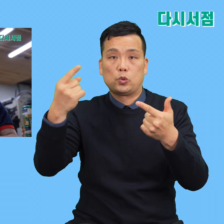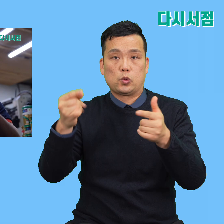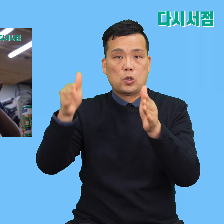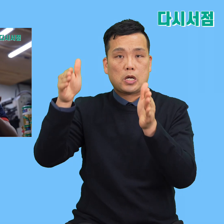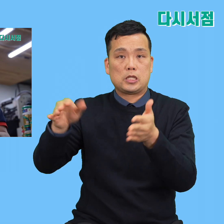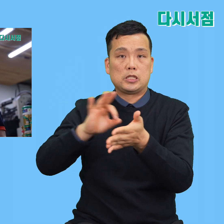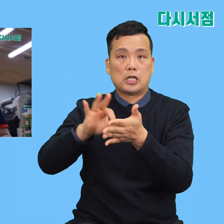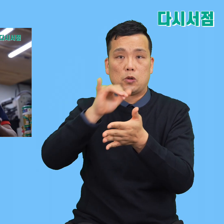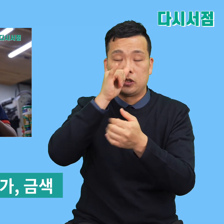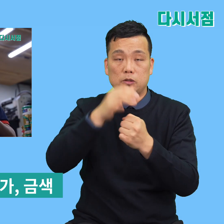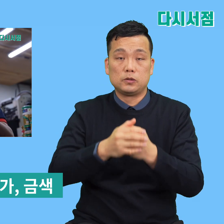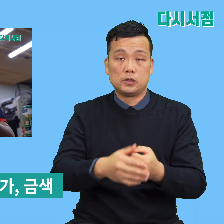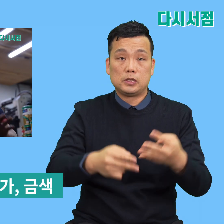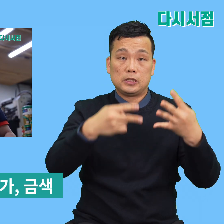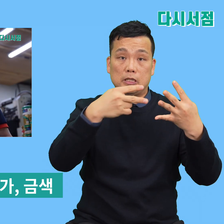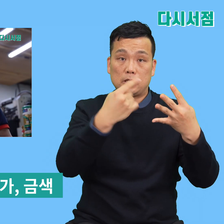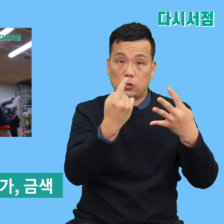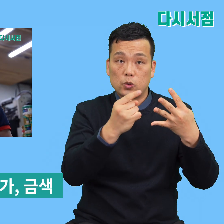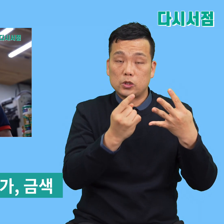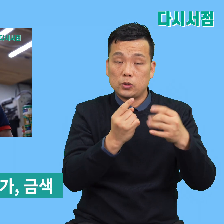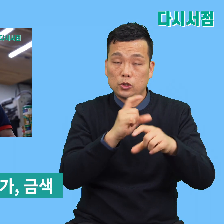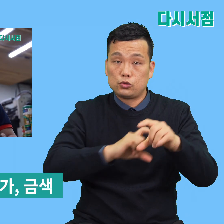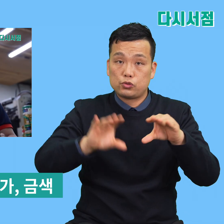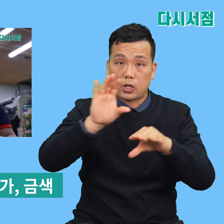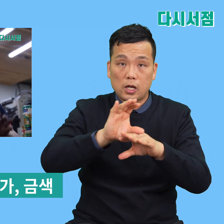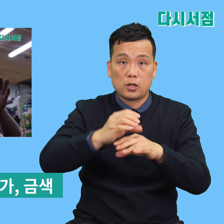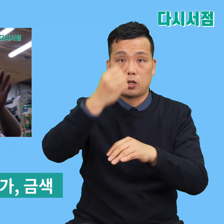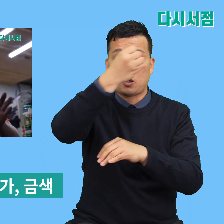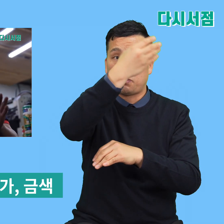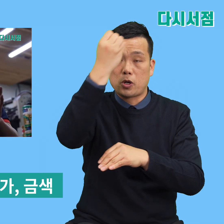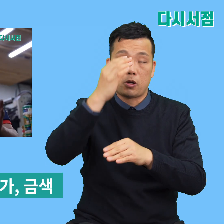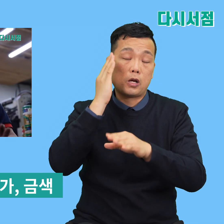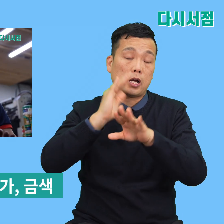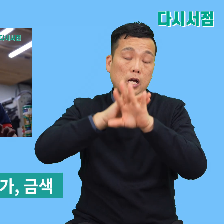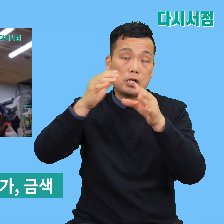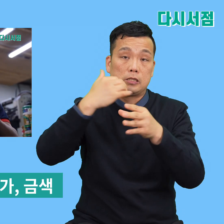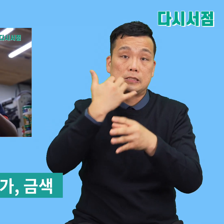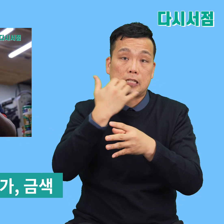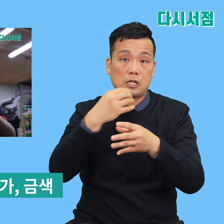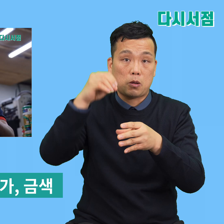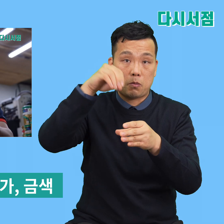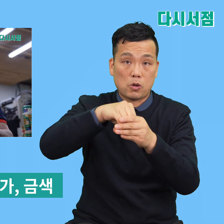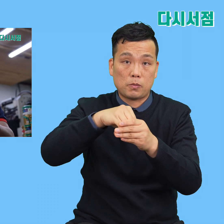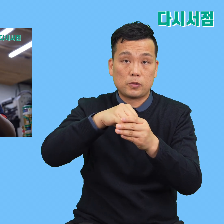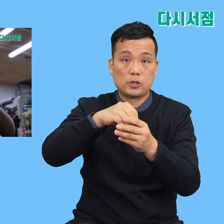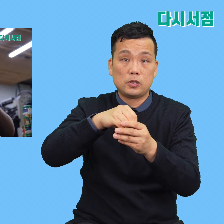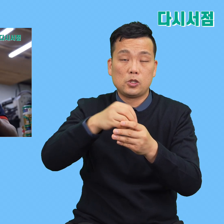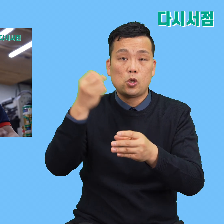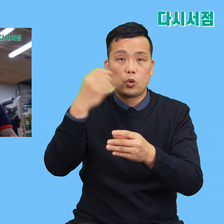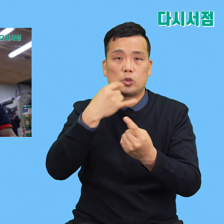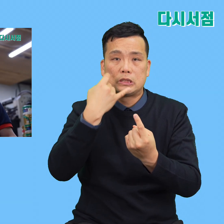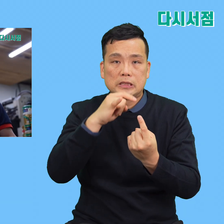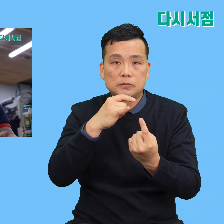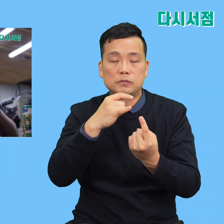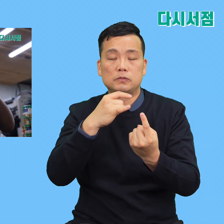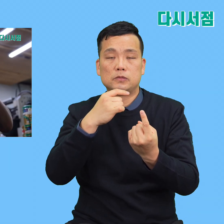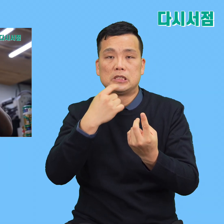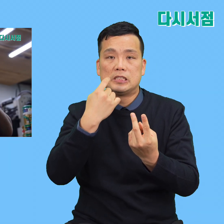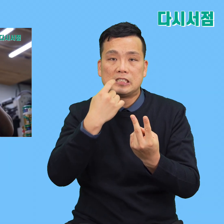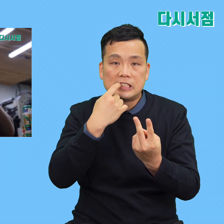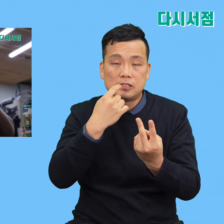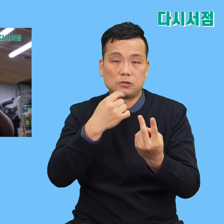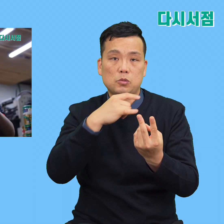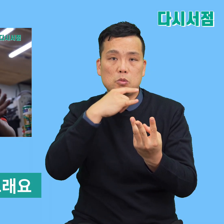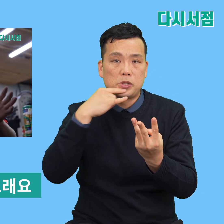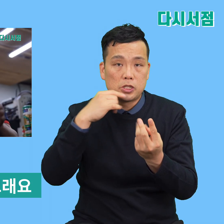그러니까 4도에다가 뭐 각 별색, 뭐 하늘색이라든가 뭐 이렇게 금색, 은색, 또 뭐